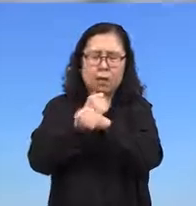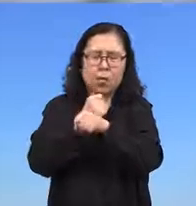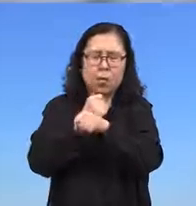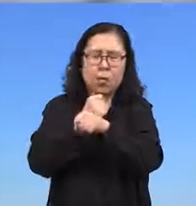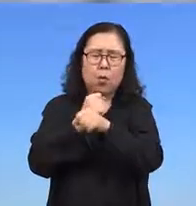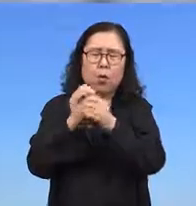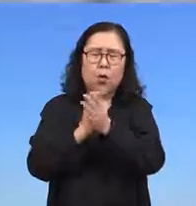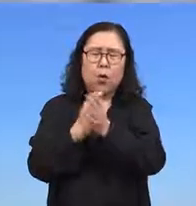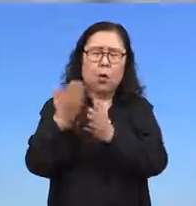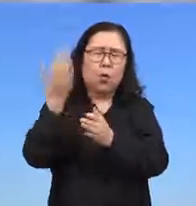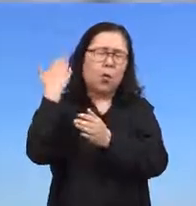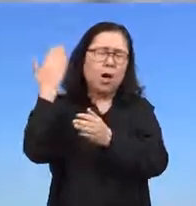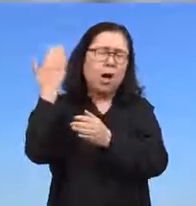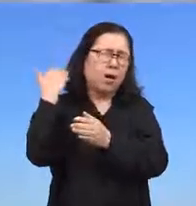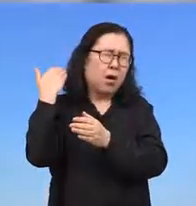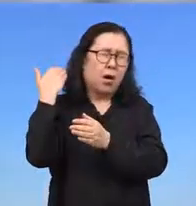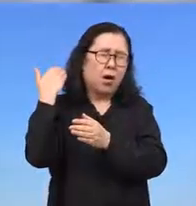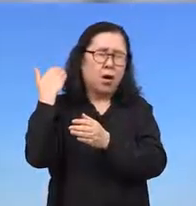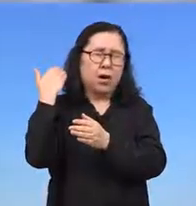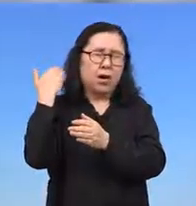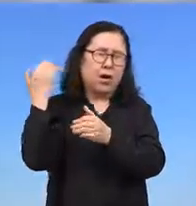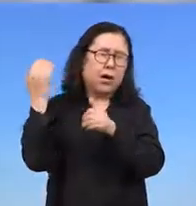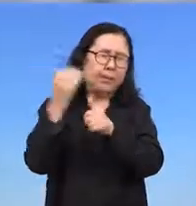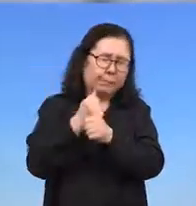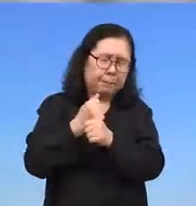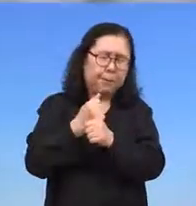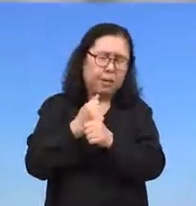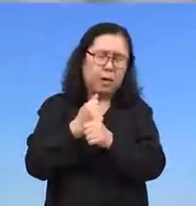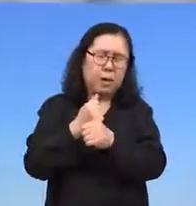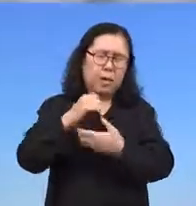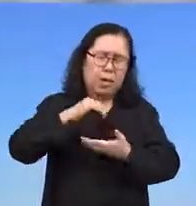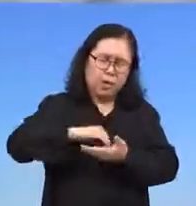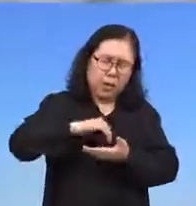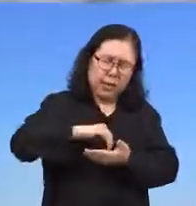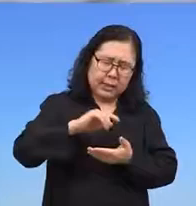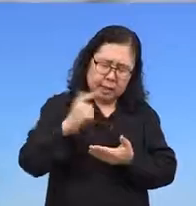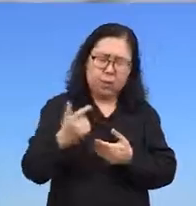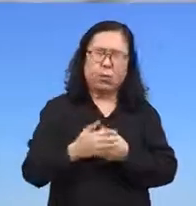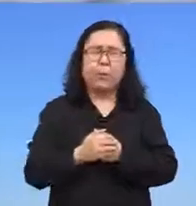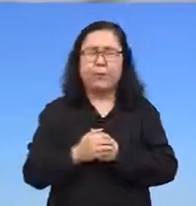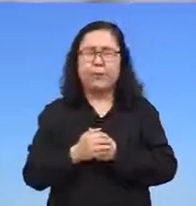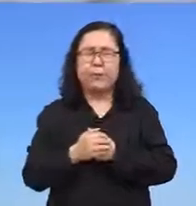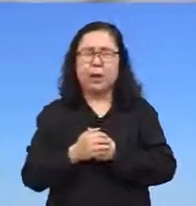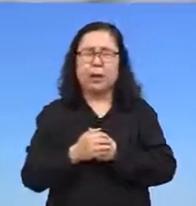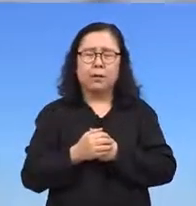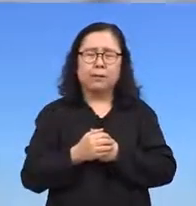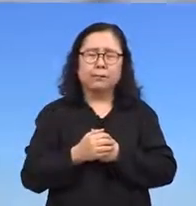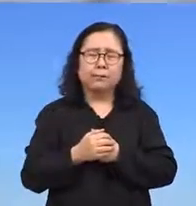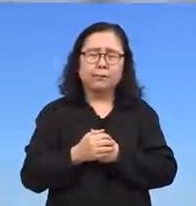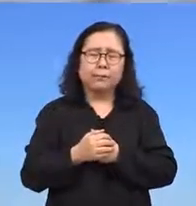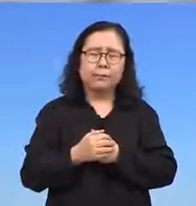아버지 하나님, 돌이킬 수 없는 과거에 매여 회한에 빠져 눈물 짓는 그런 인생도 아니고